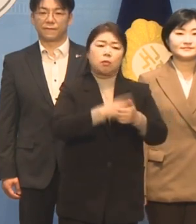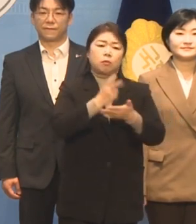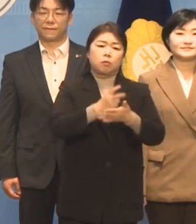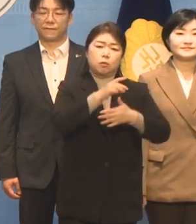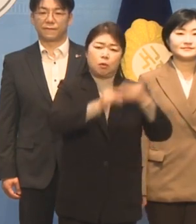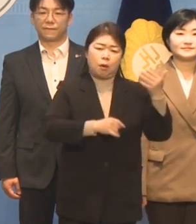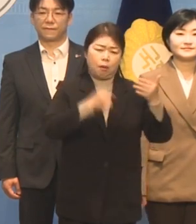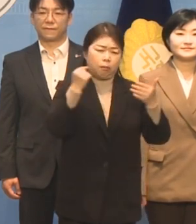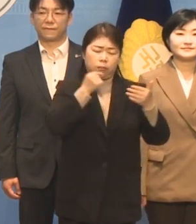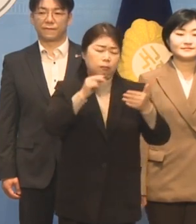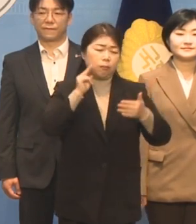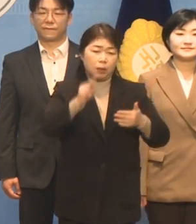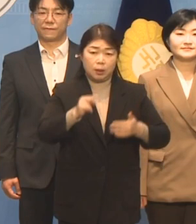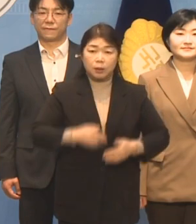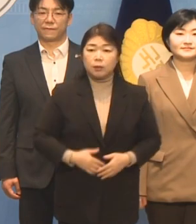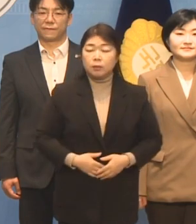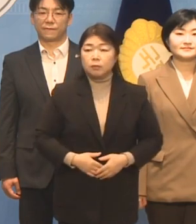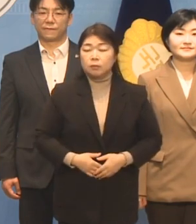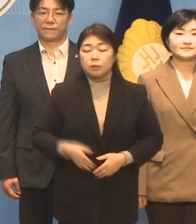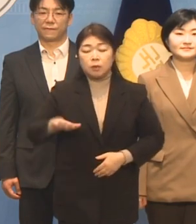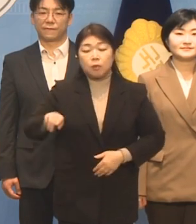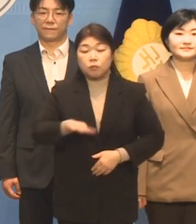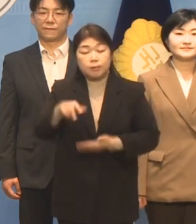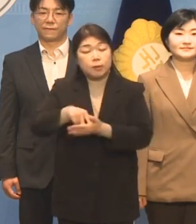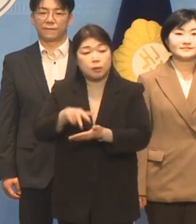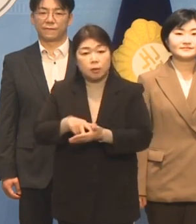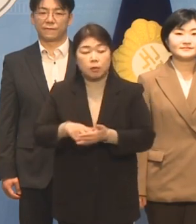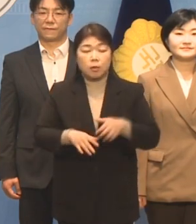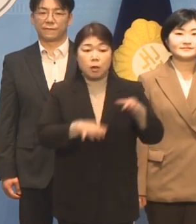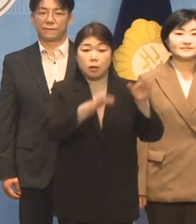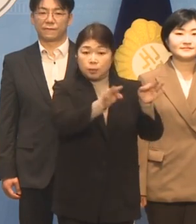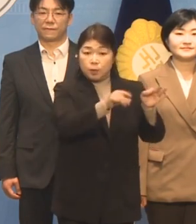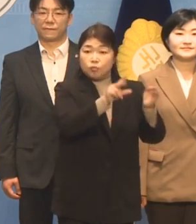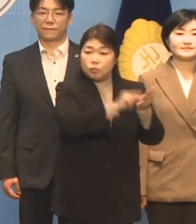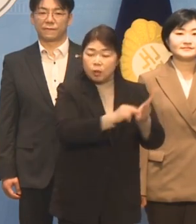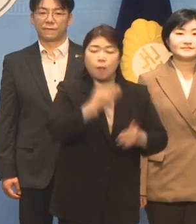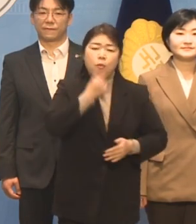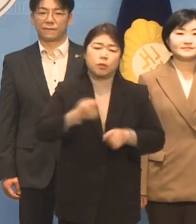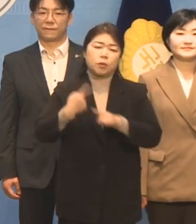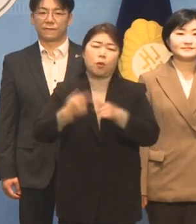세진보연합은 금융은 복지라는 관점에서 문제 해결에 나서겠습니다.